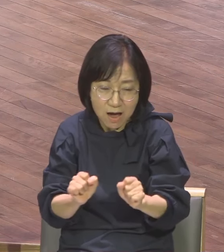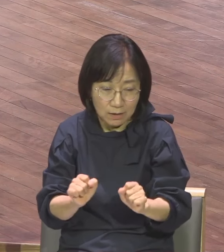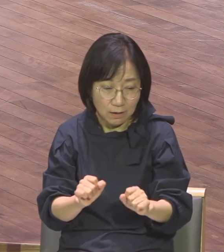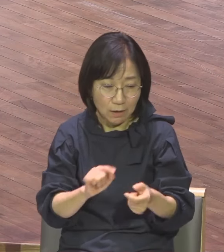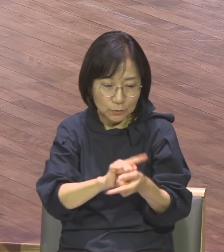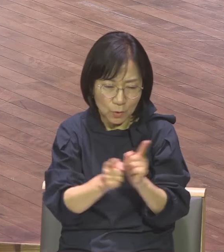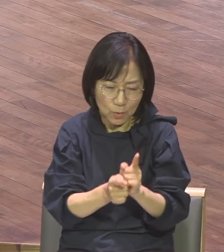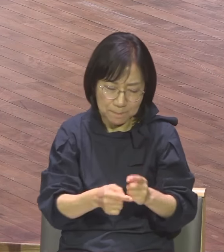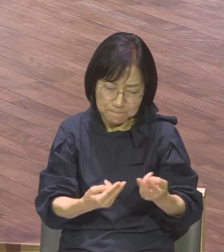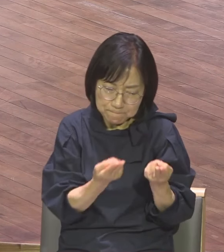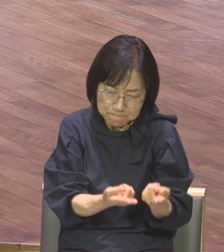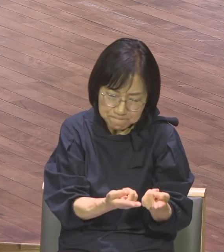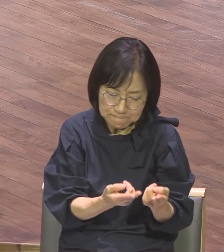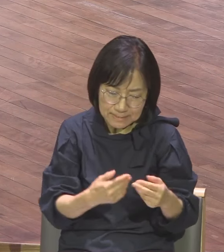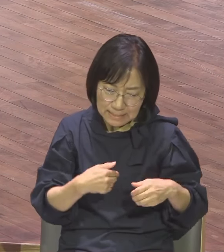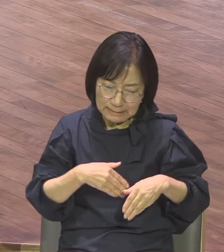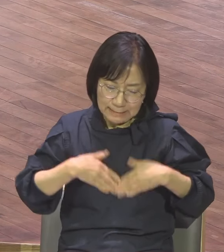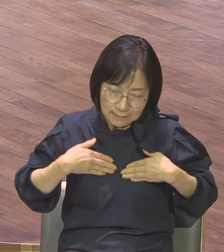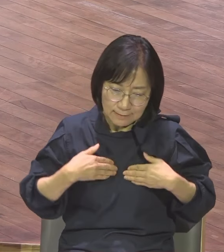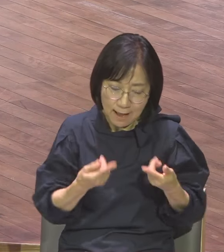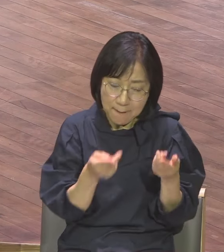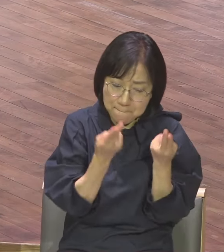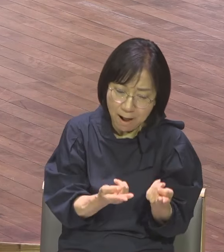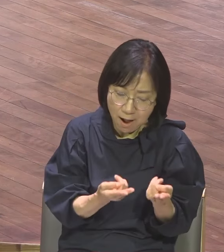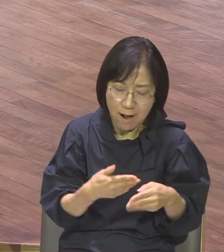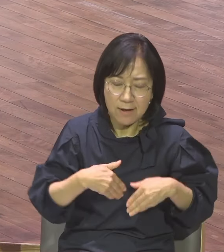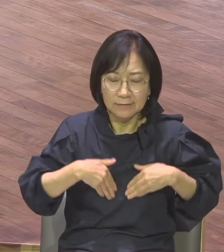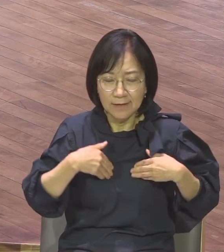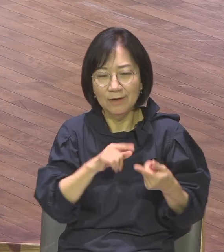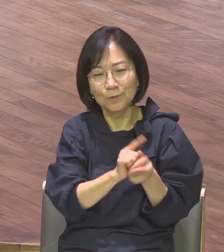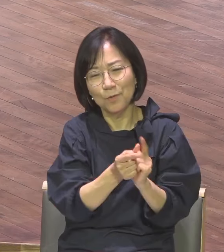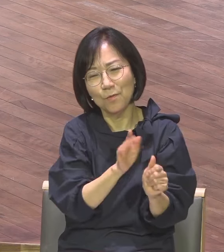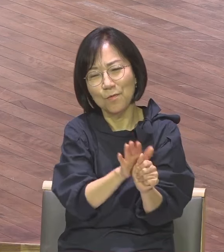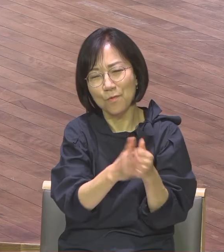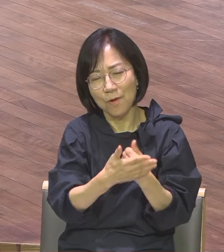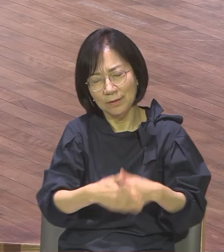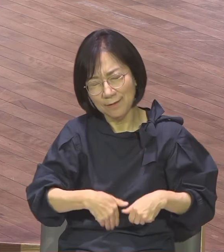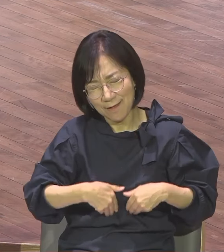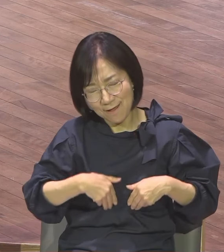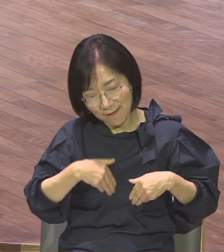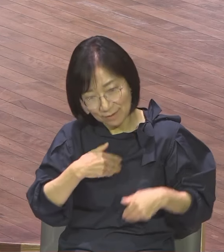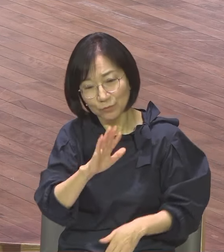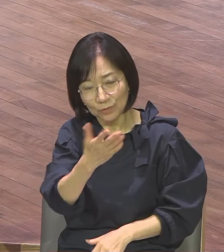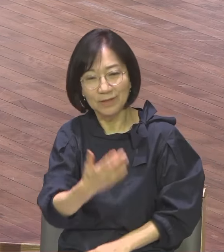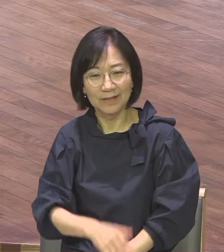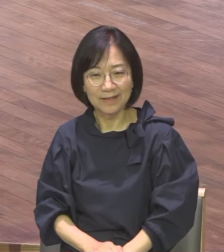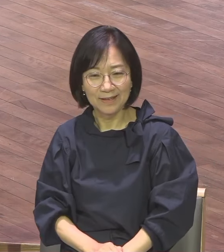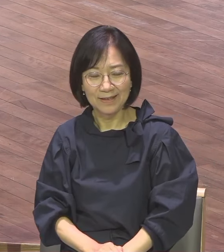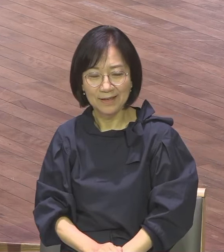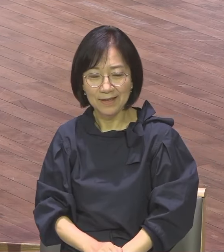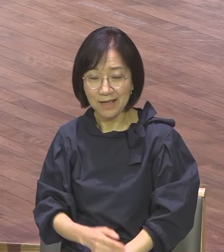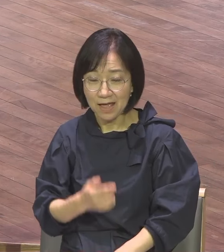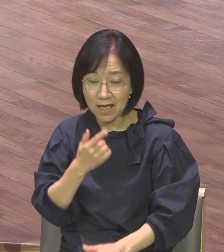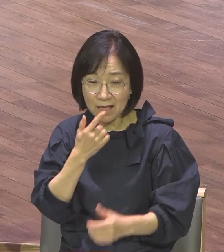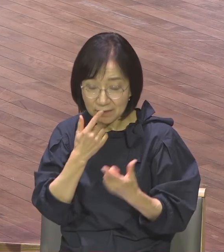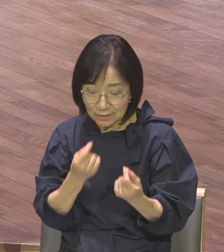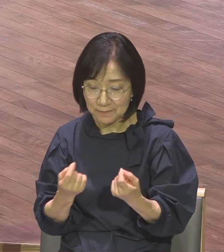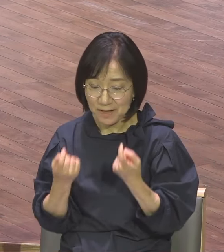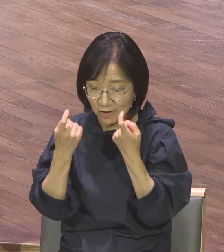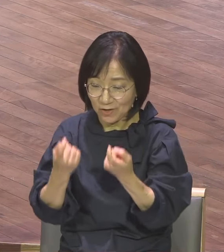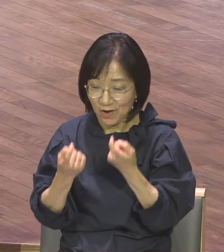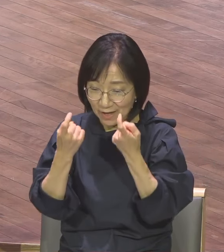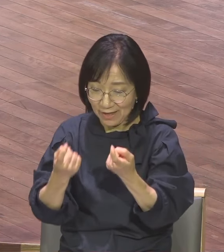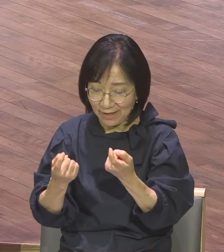따뜻해진다는 거지요. 서로 힘을 따뜻하게 같이 누우면. 솔로몬은요 이렇게 여행길의 다양한 환경을